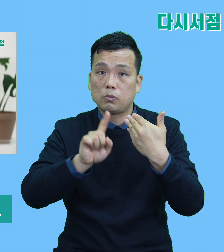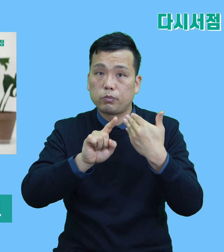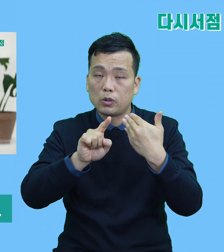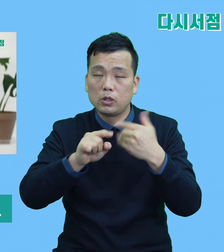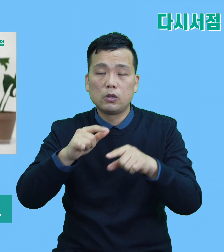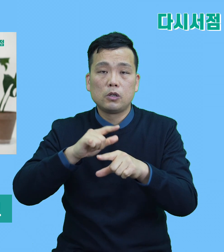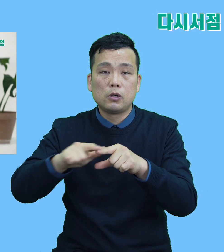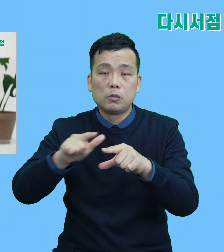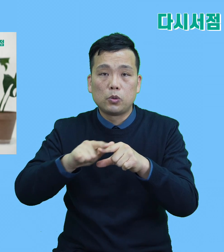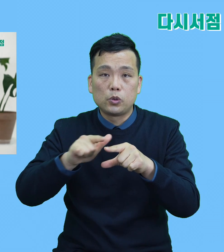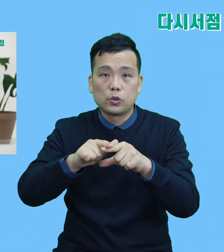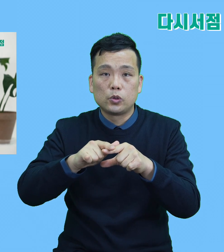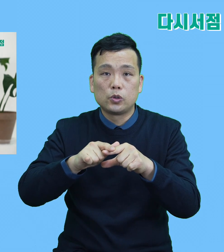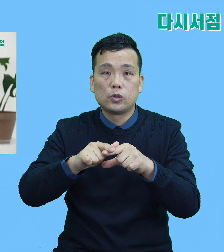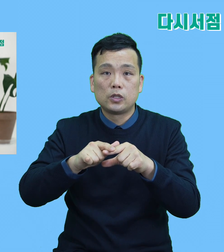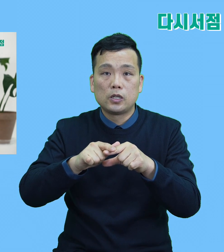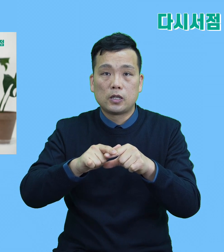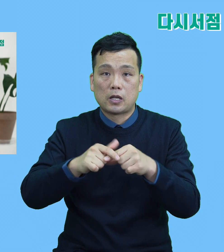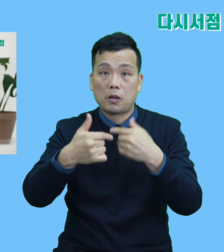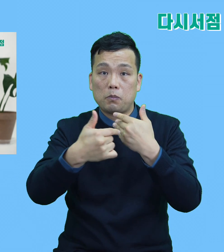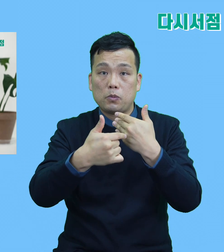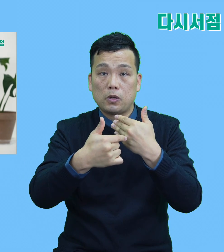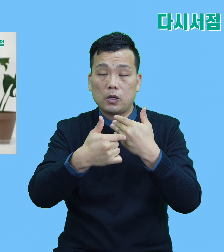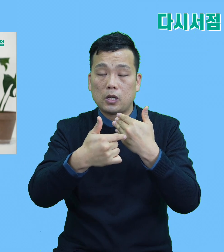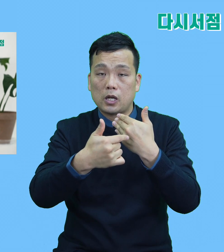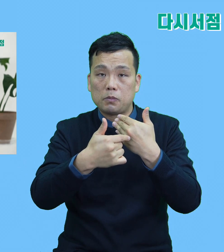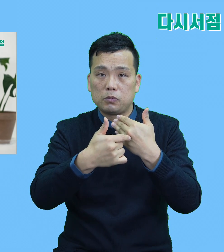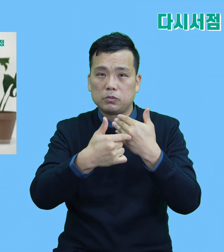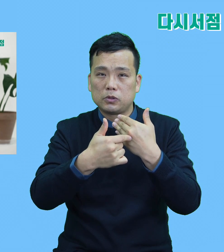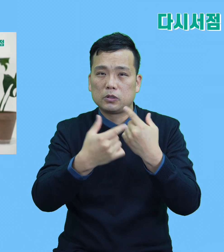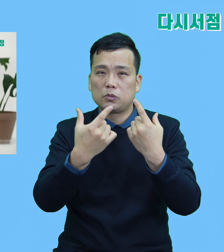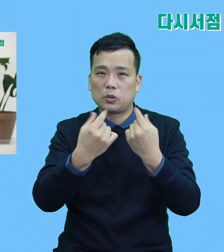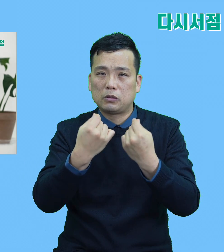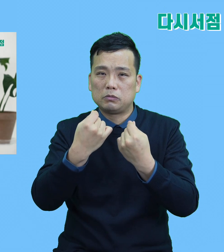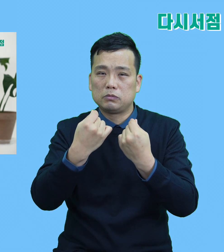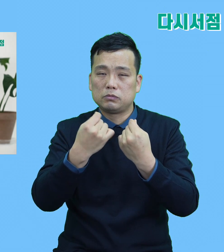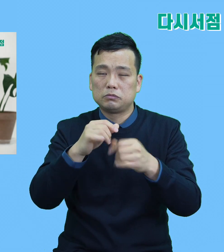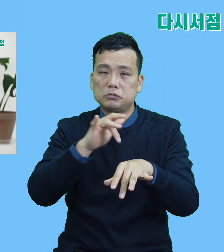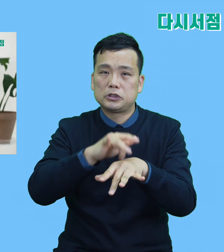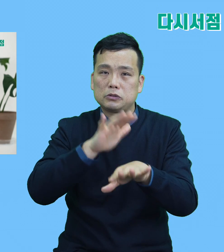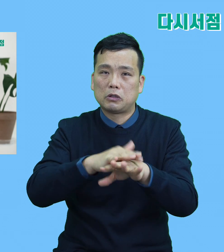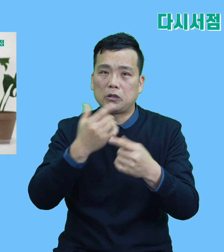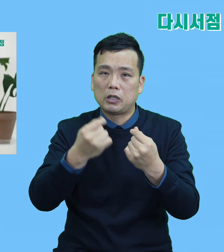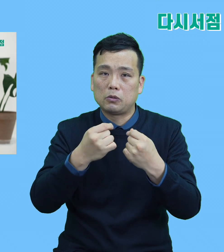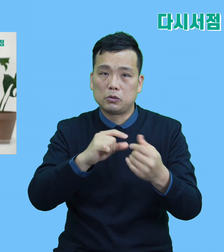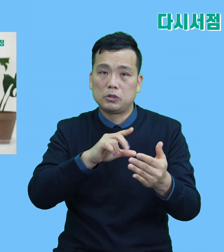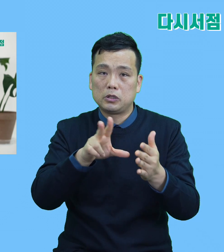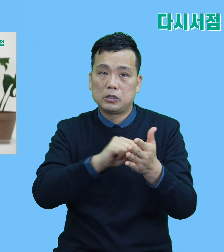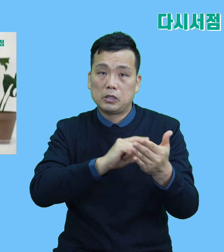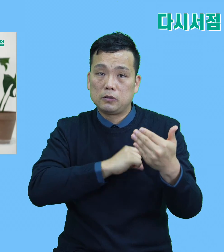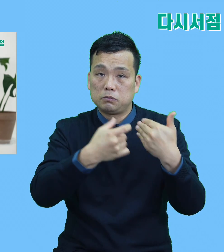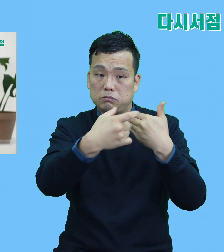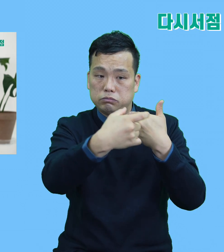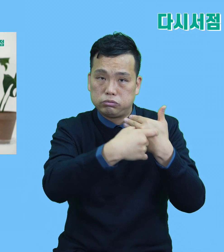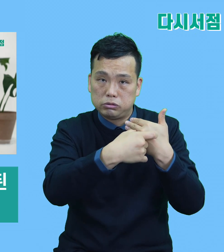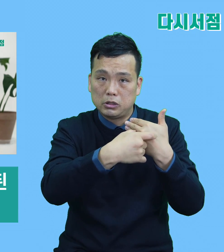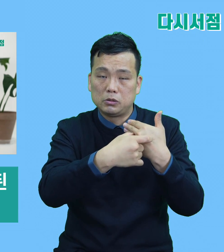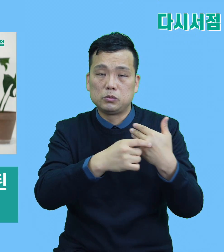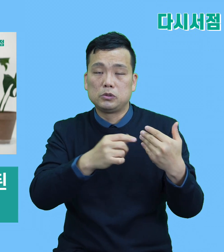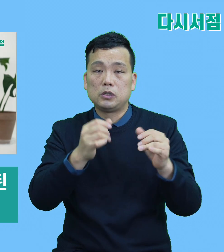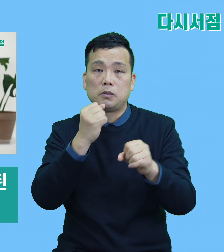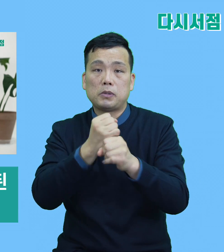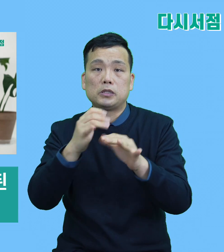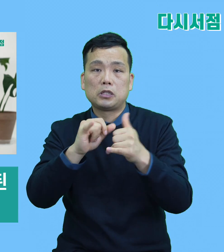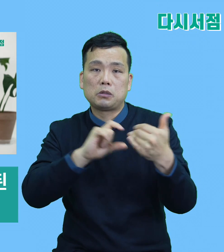그러니까 흔히 표 1이라고 부르는 앞표지에 뭔가 그런 뭐 제목이나 이런 카피나 저자명이나